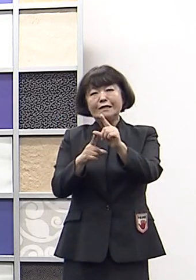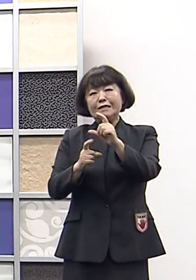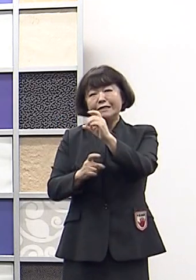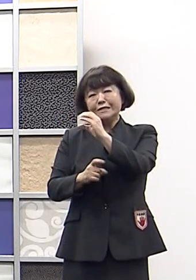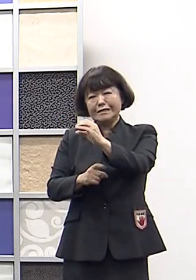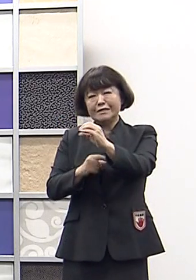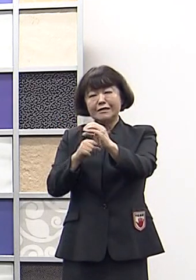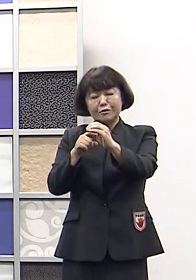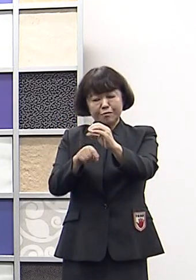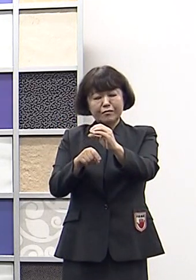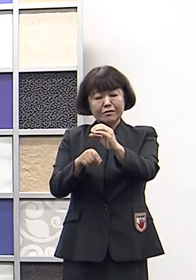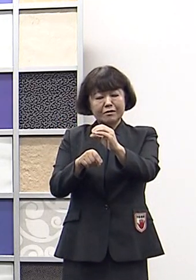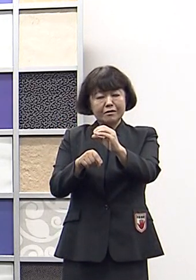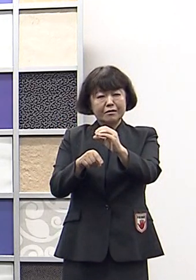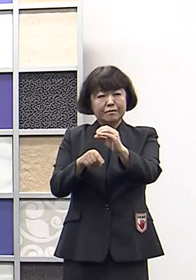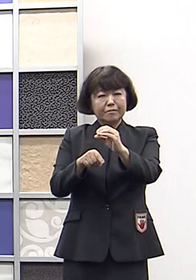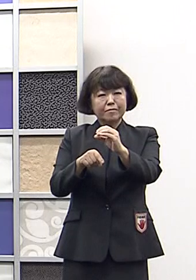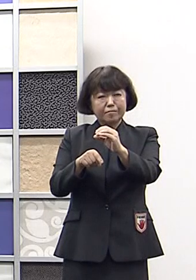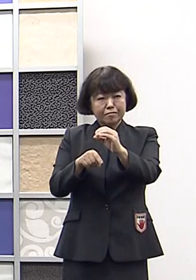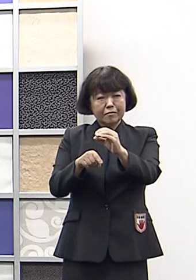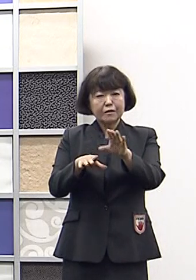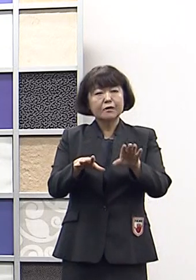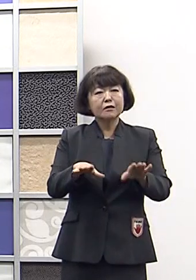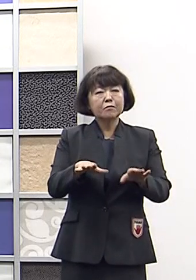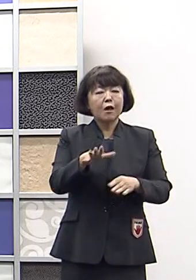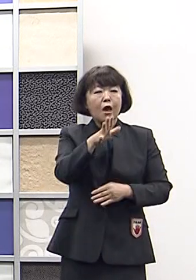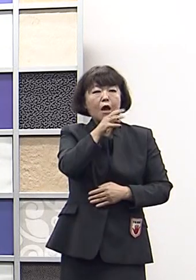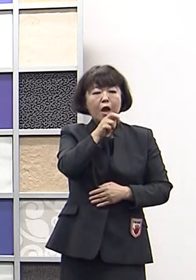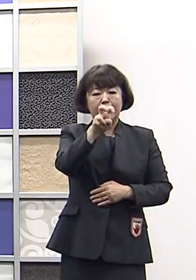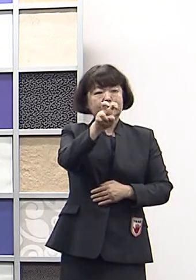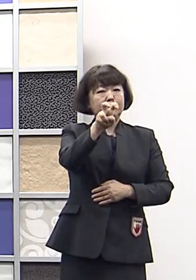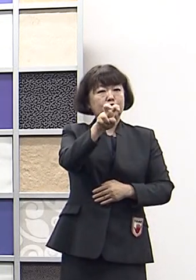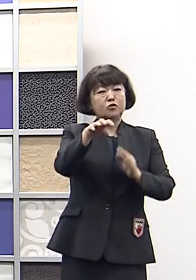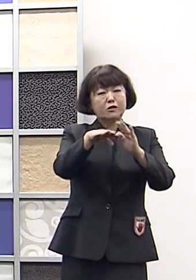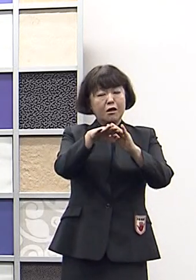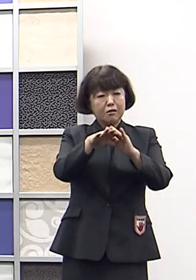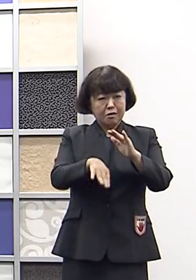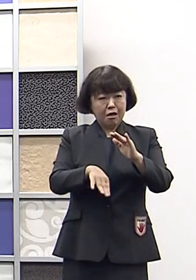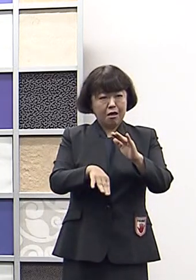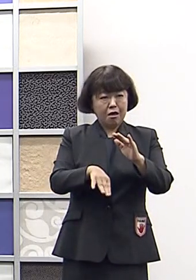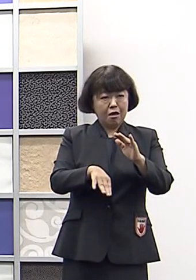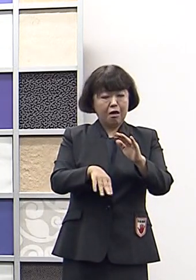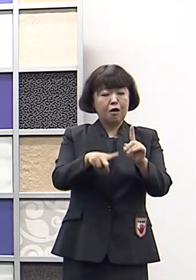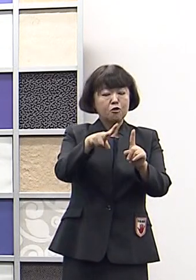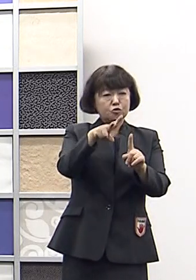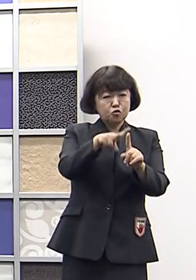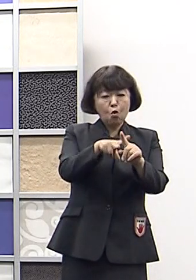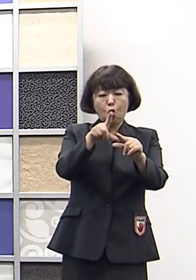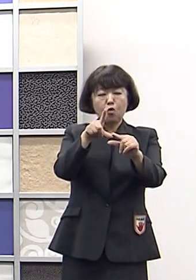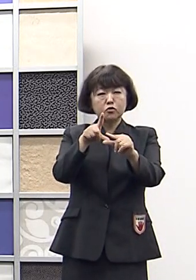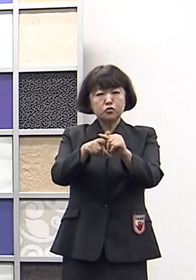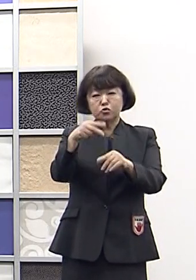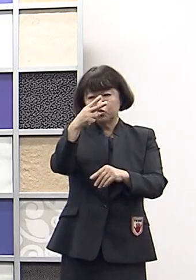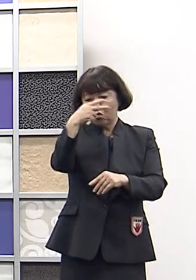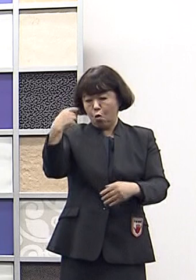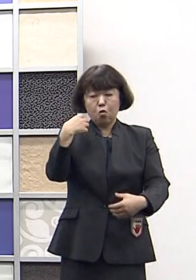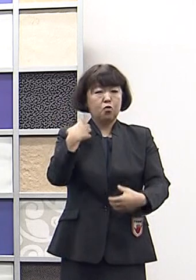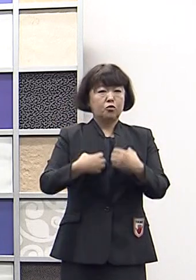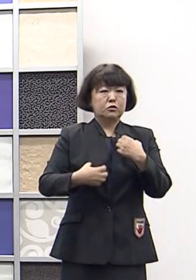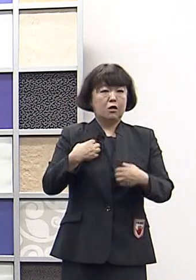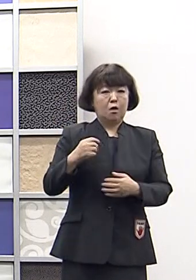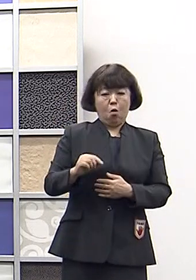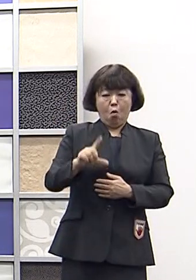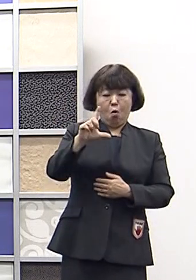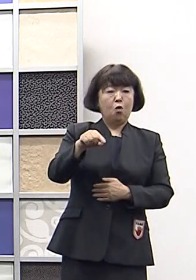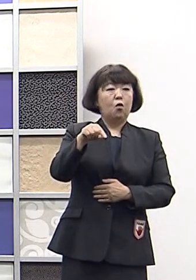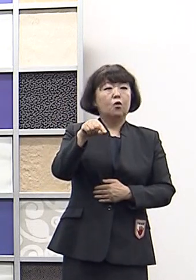況が今20歳以下の方、主に小中高の方が多いということで、かつ教育委員